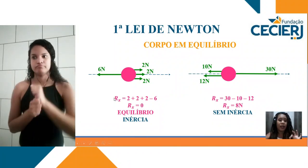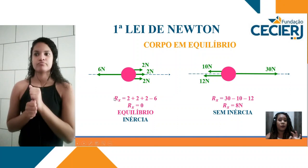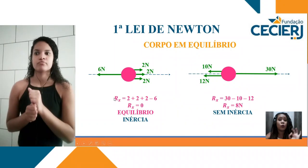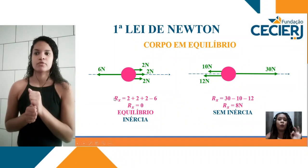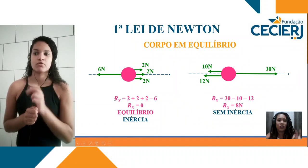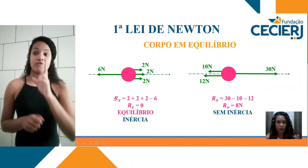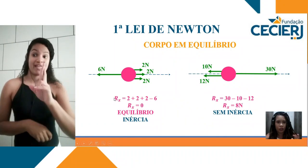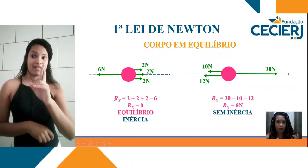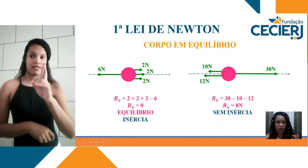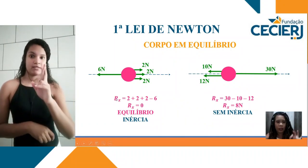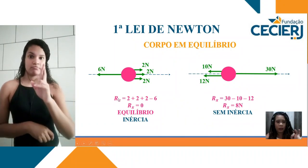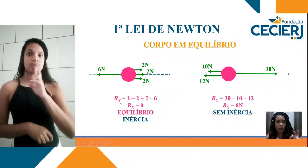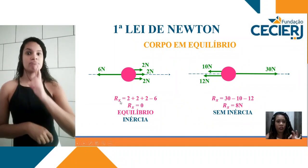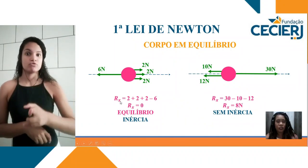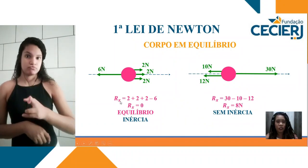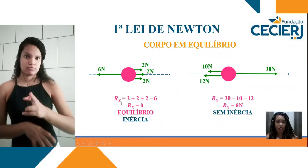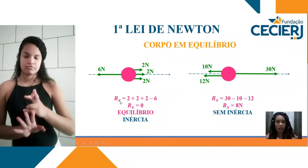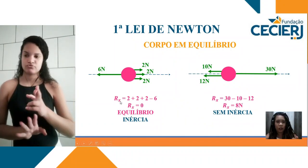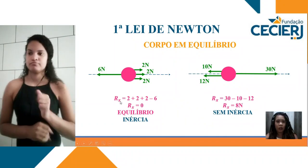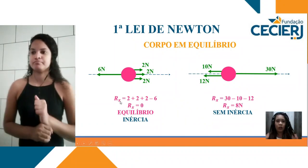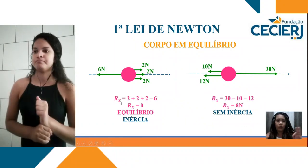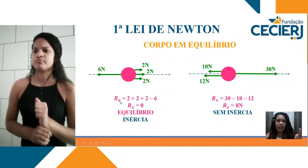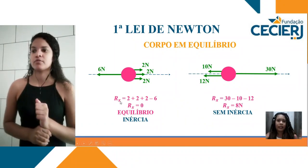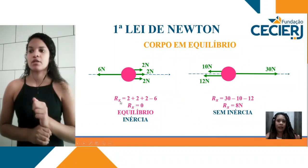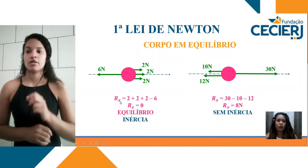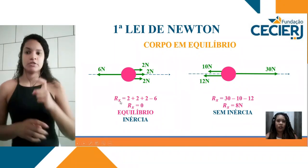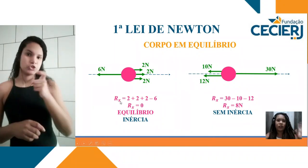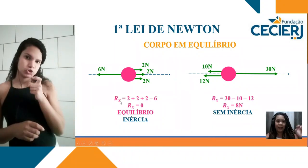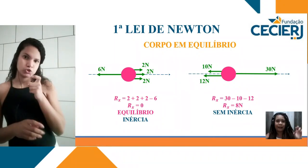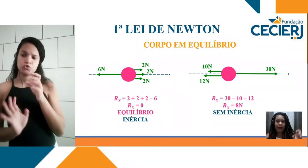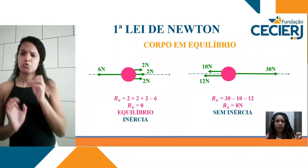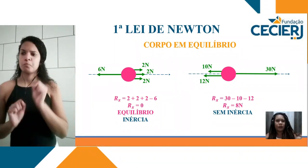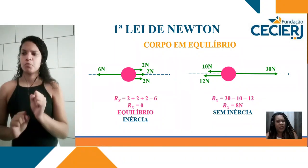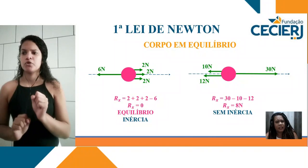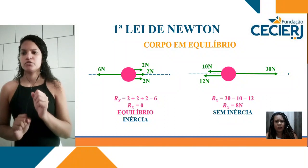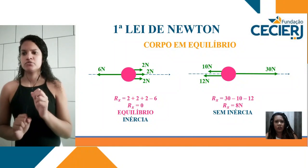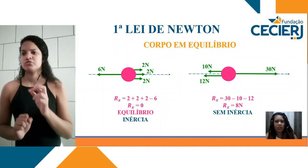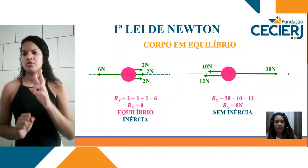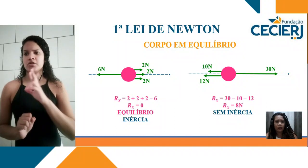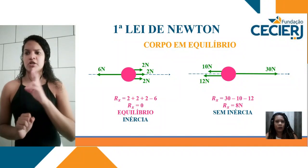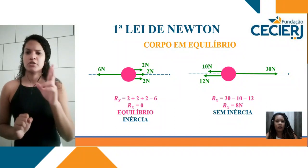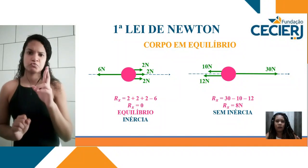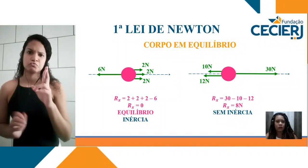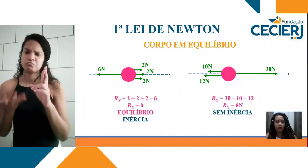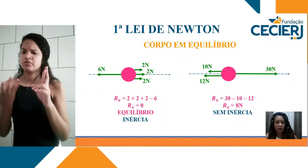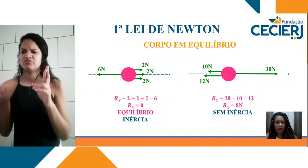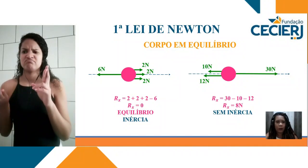de resultante em X, poderia ser resultante deitado? Poderia ser resultante deitado,